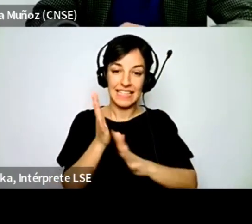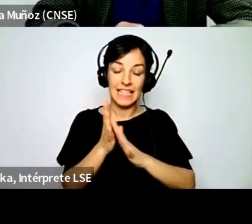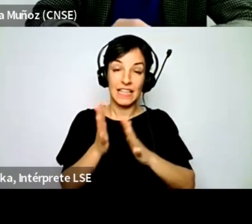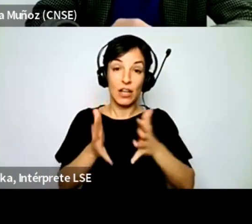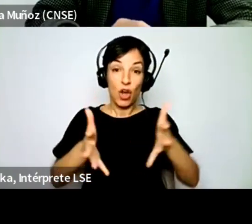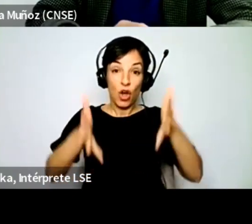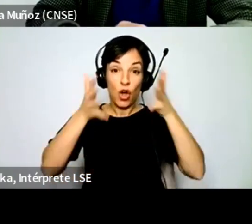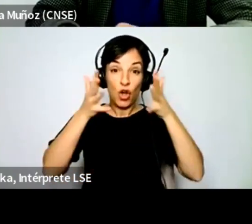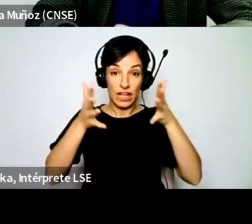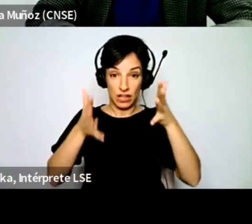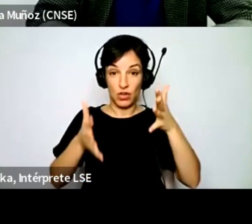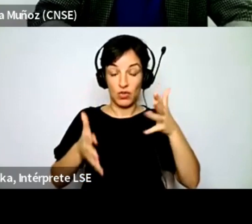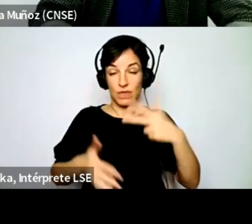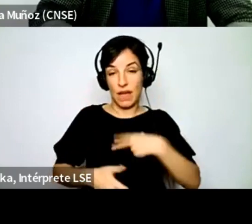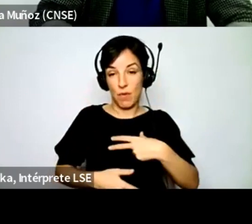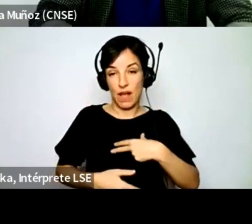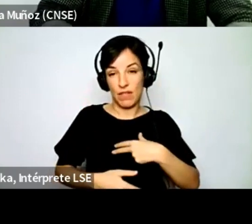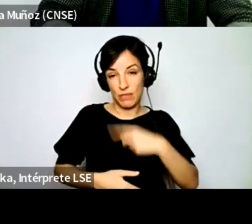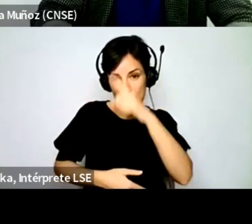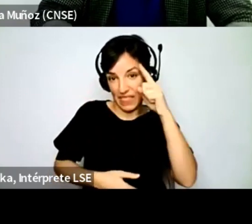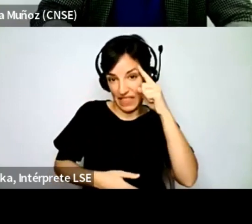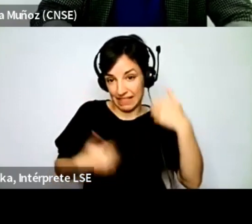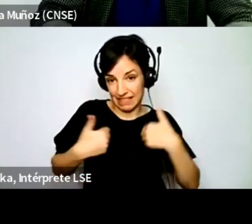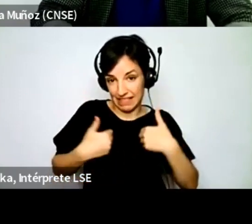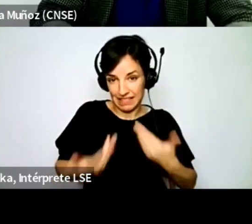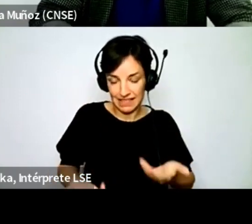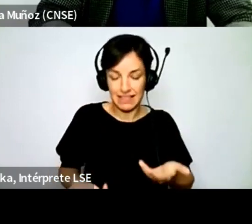Abogacía, Mediaicam en este caso de Madrid,